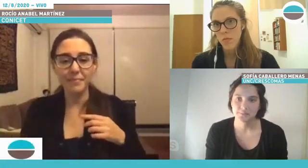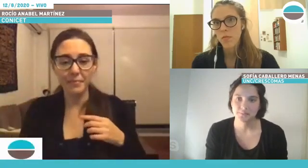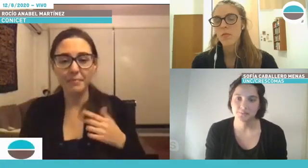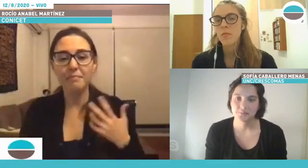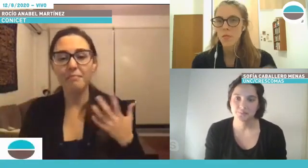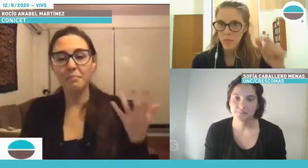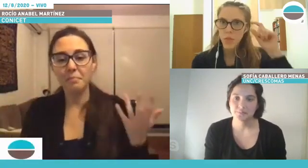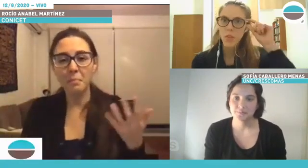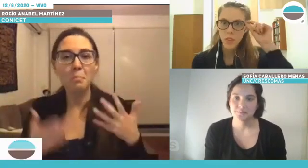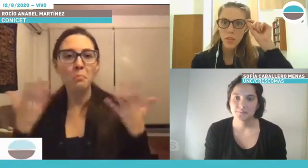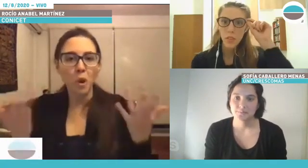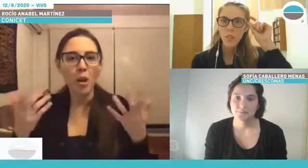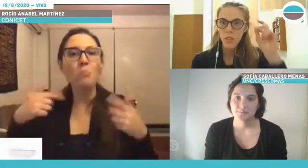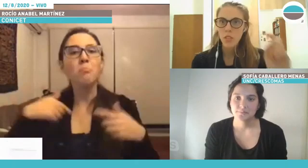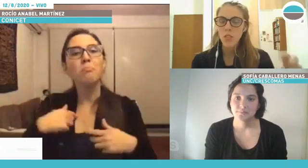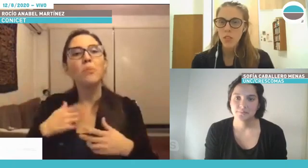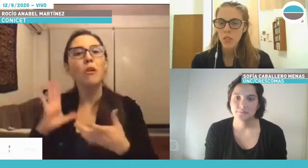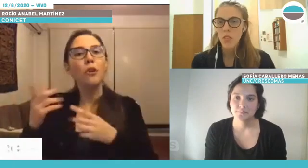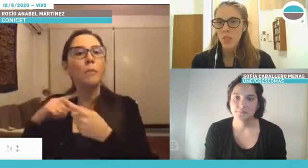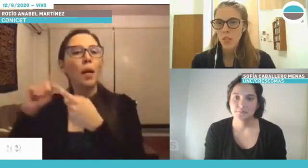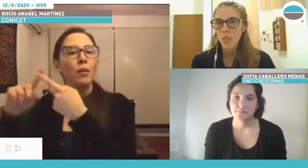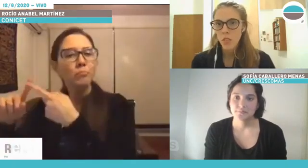sordas. Ok.